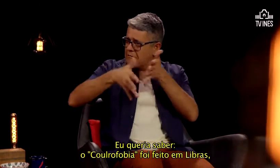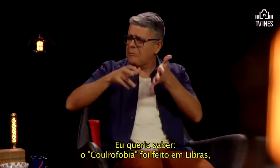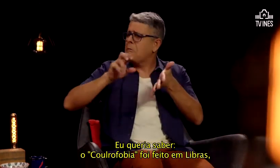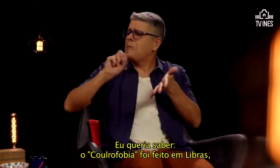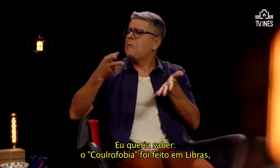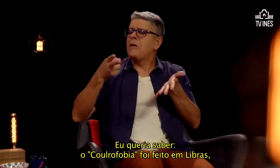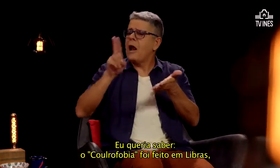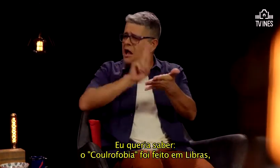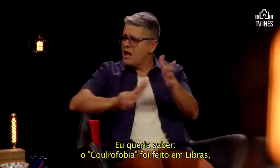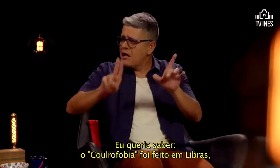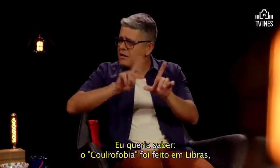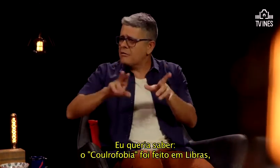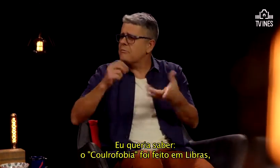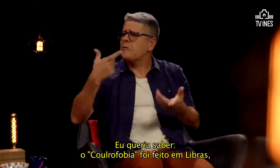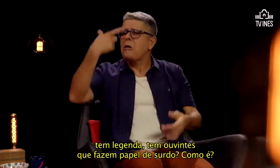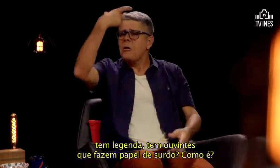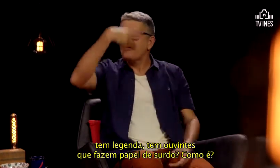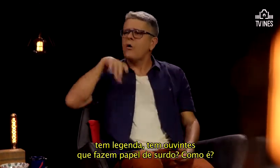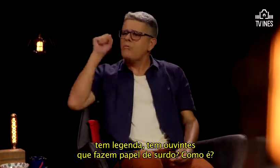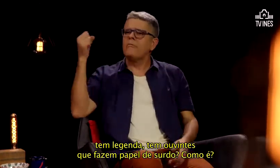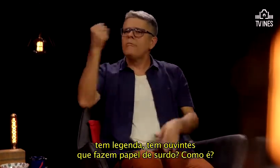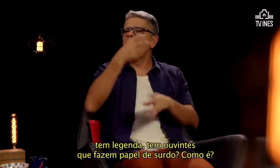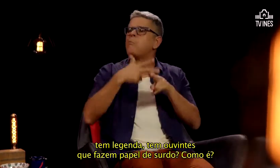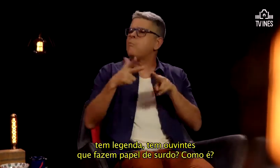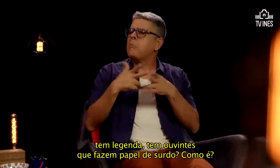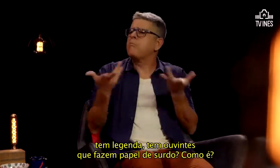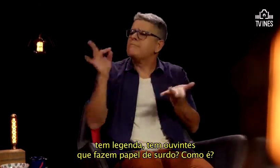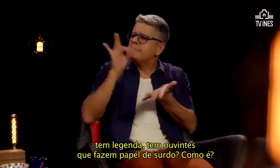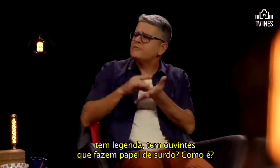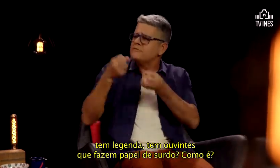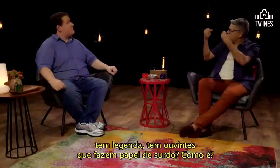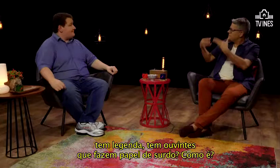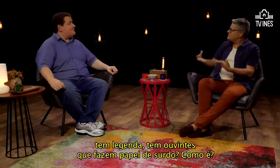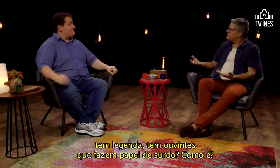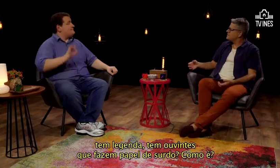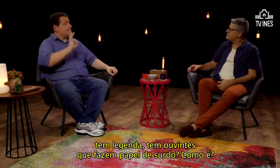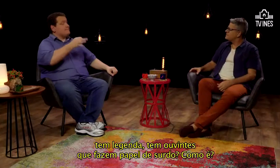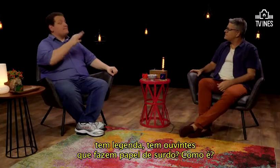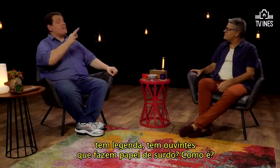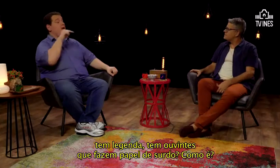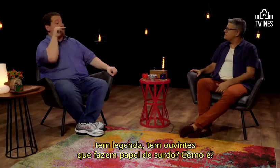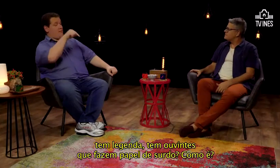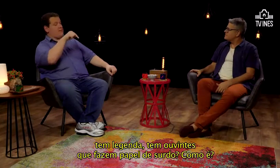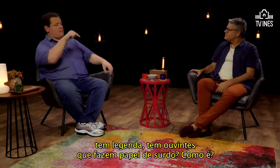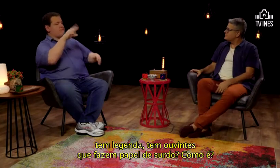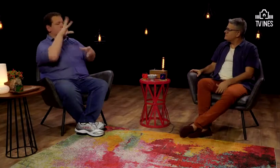ele foi feito em libras? Tem legenda? Tem ouvintes que se fazem de papel de surdo? Como é?